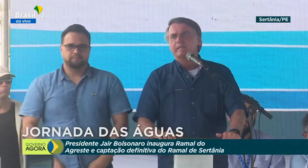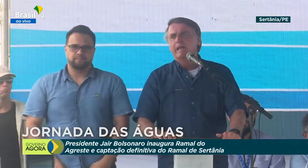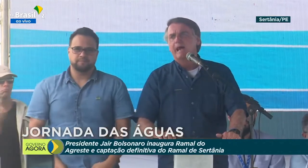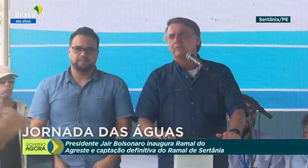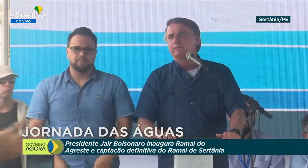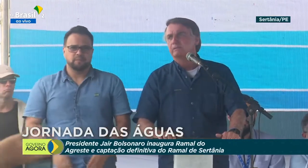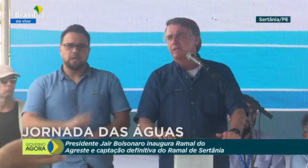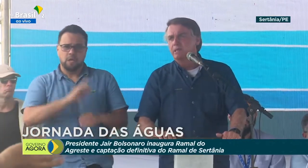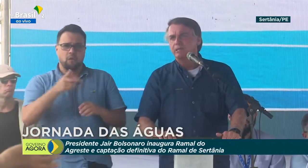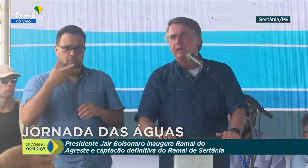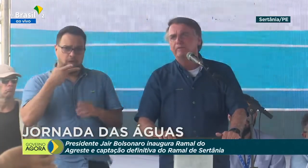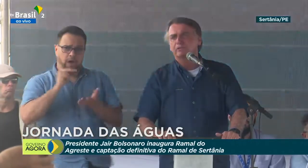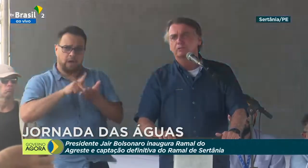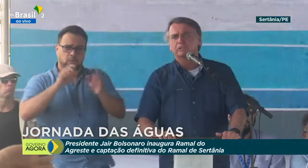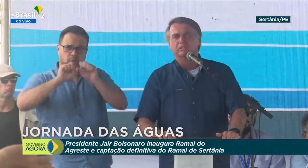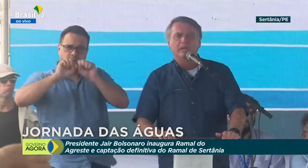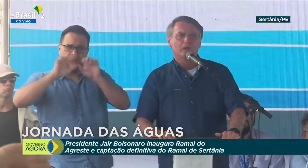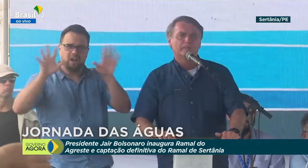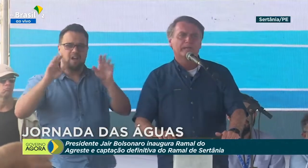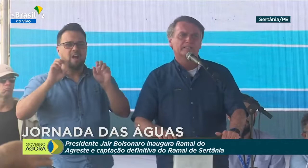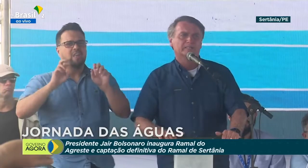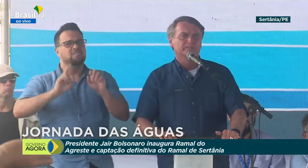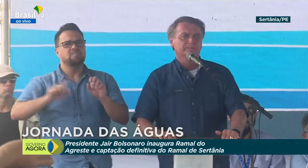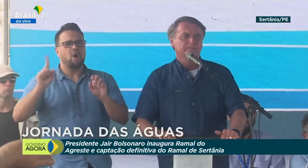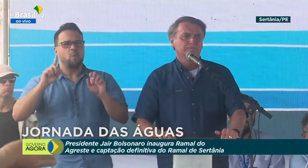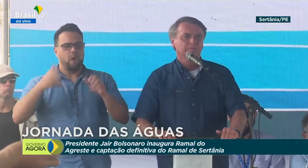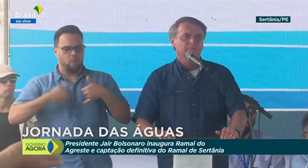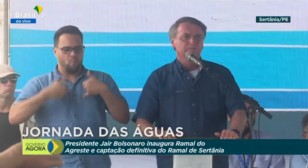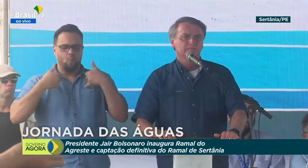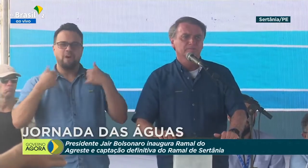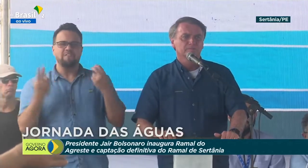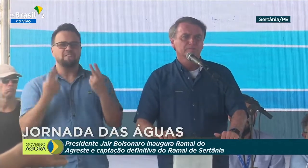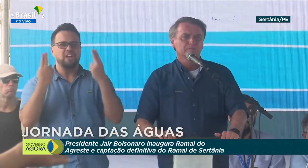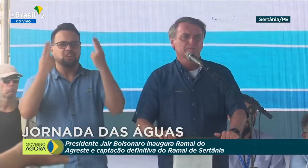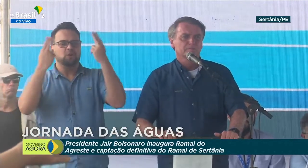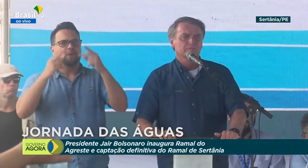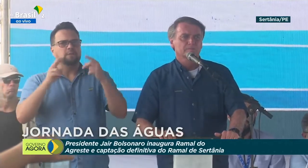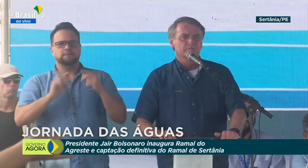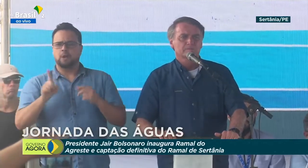Deixo bem claro que isso não é virtude, é obrigação.